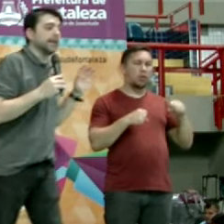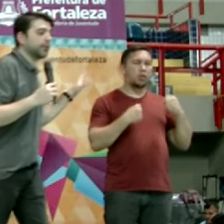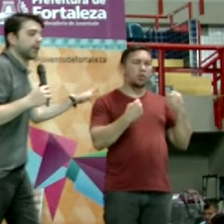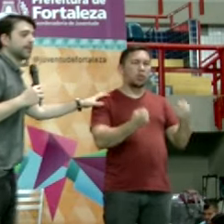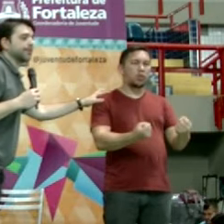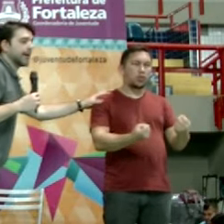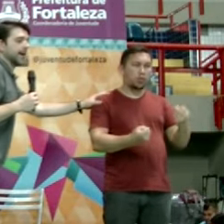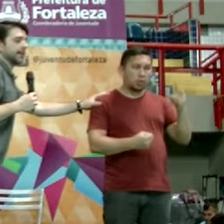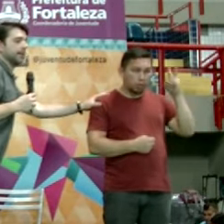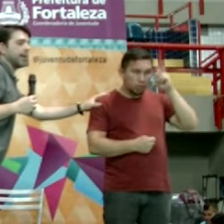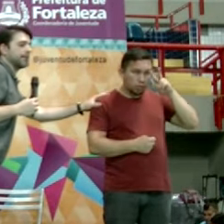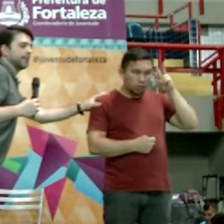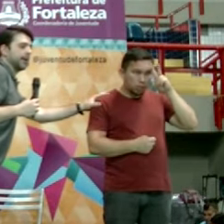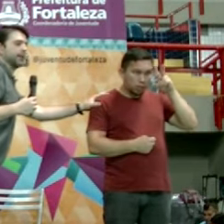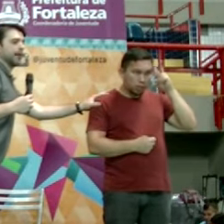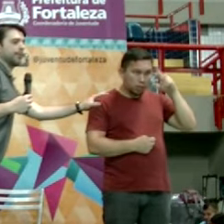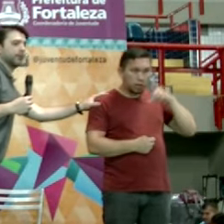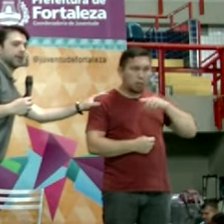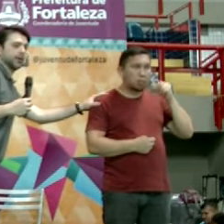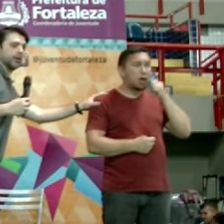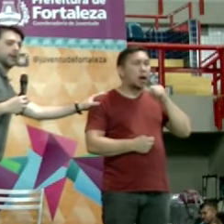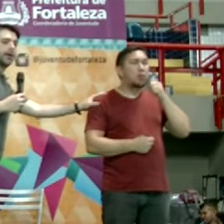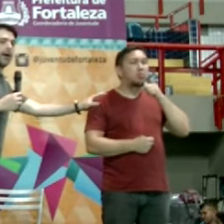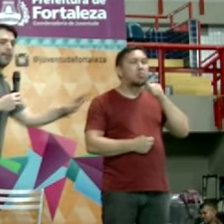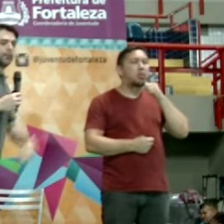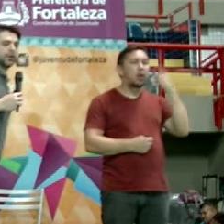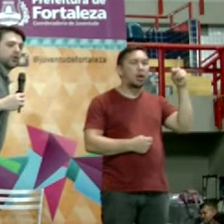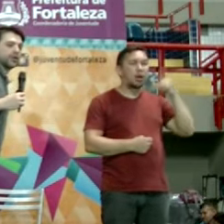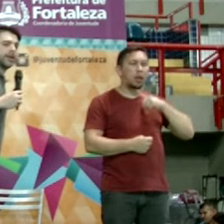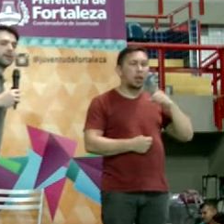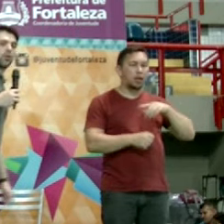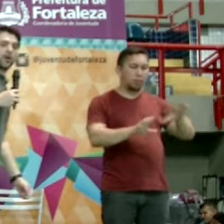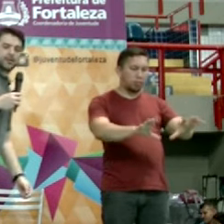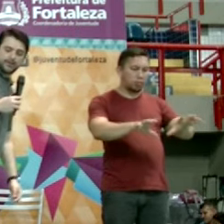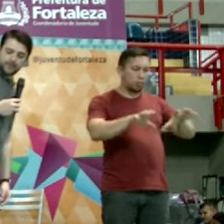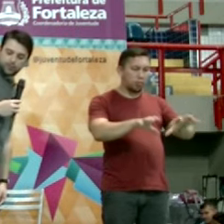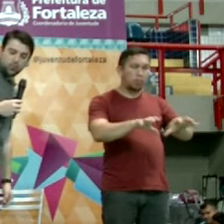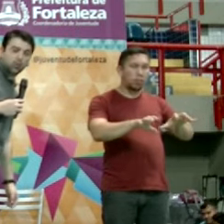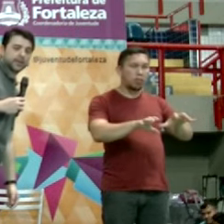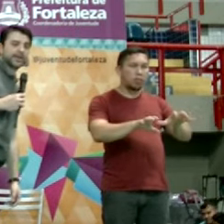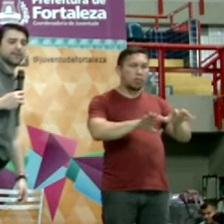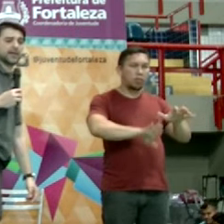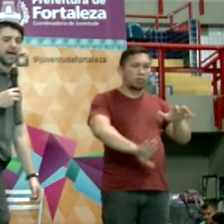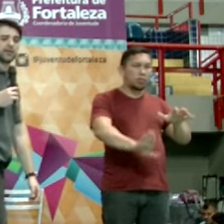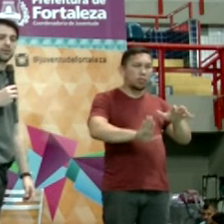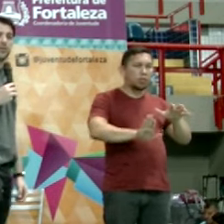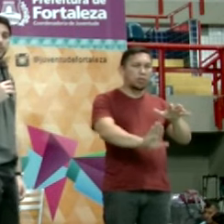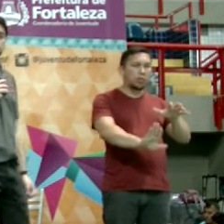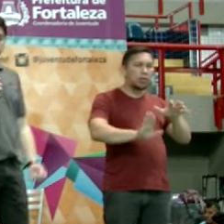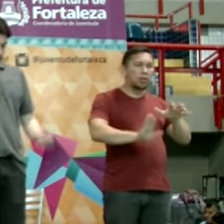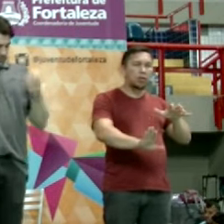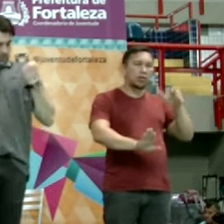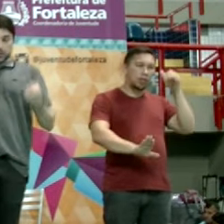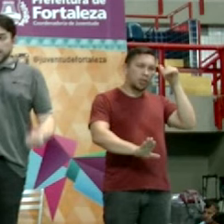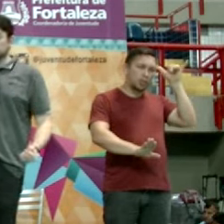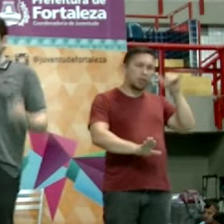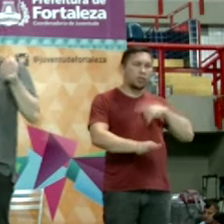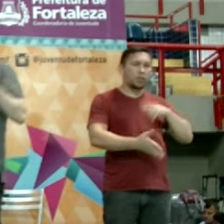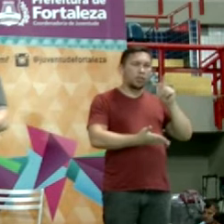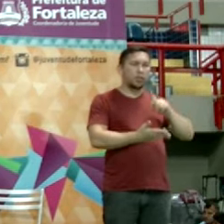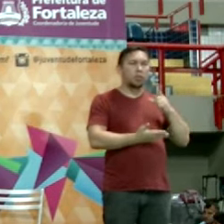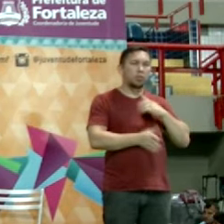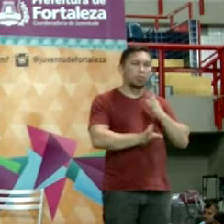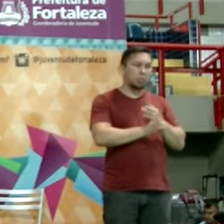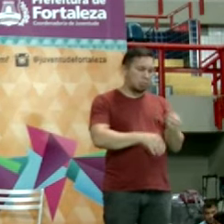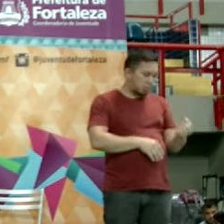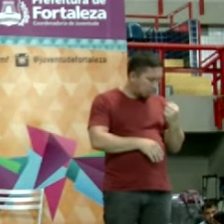foi? Lembra do exemplo da academia, a menina malhando lá a bunda aqui, ó? A bunda só cresce com exercício contra a gravidade. Aqui